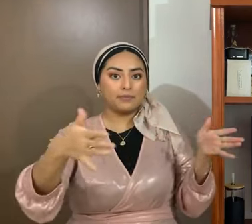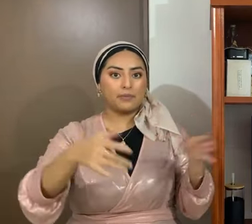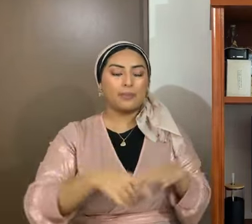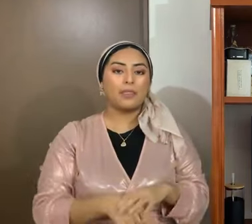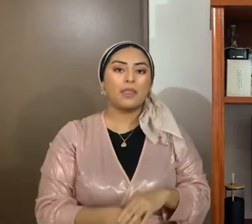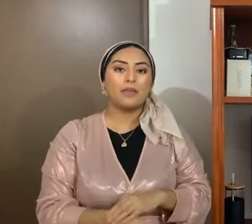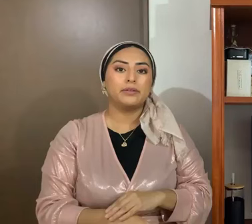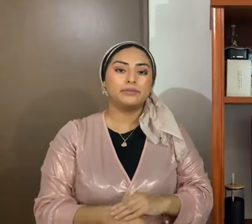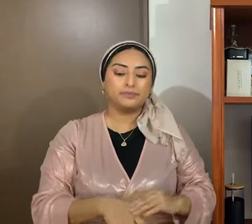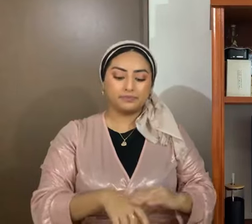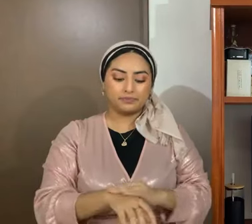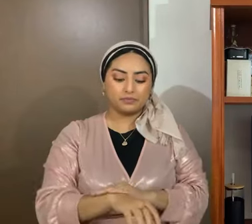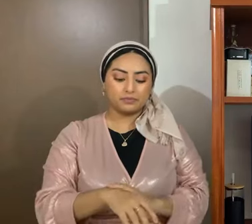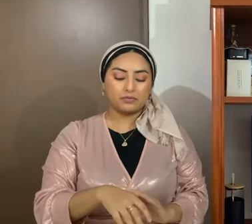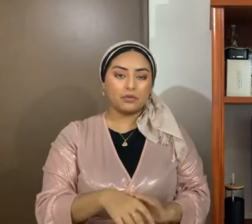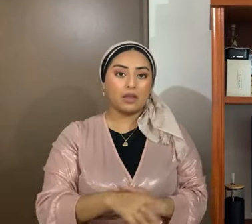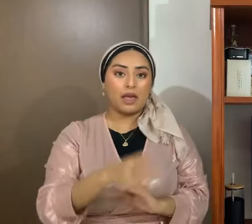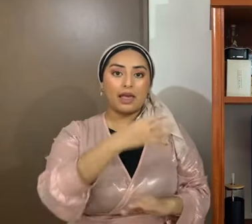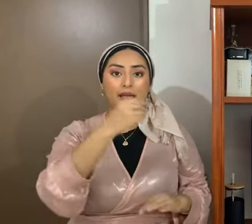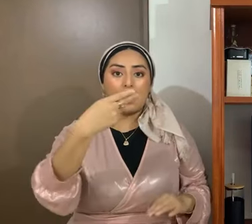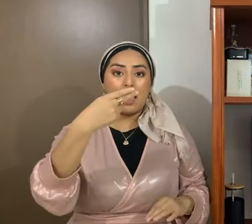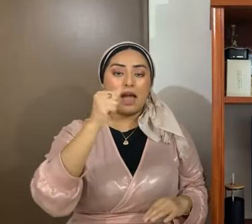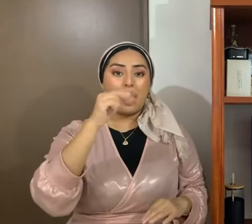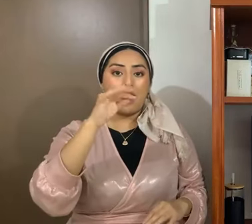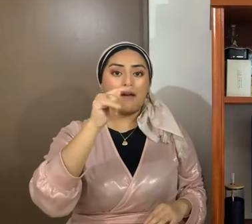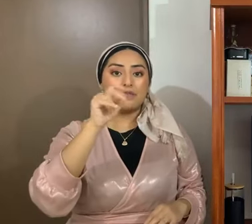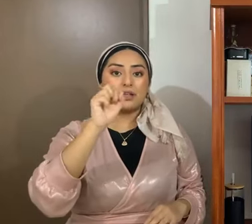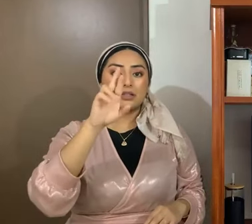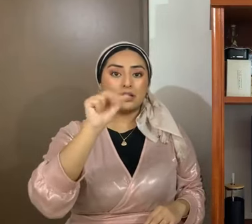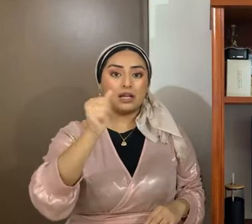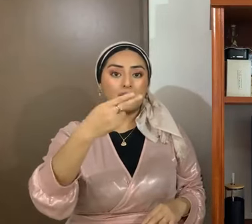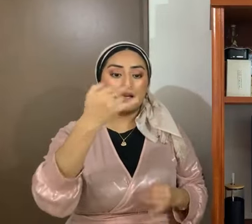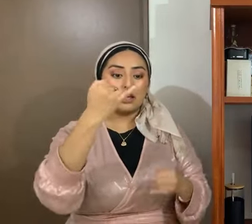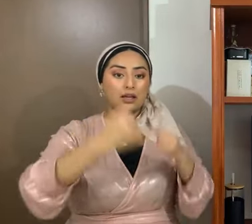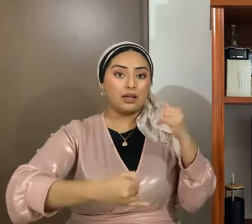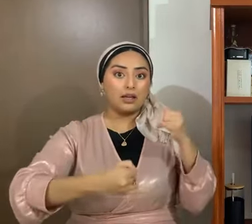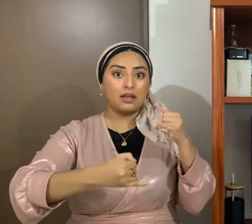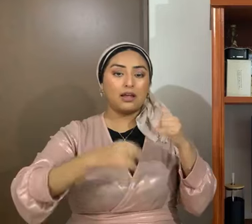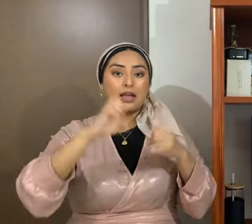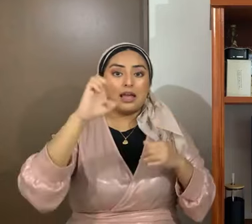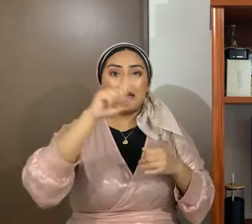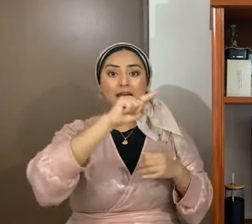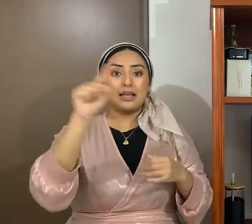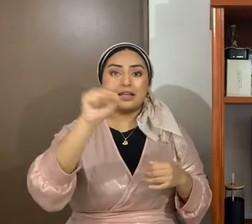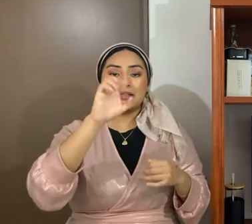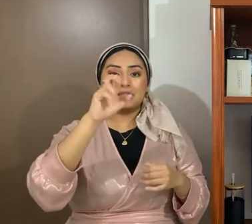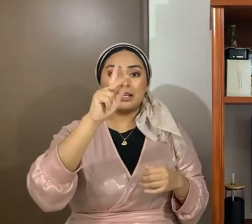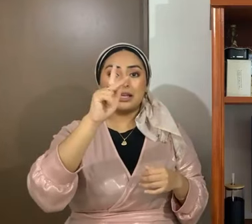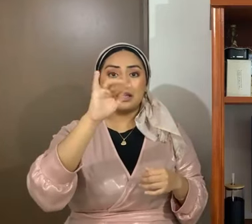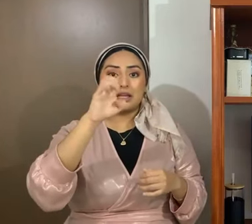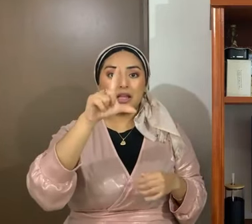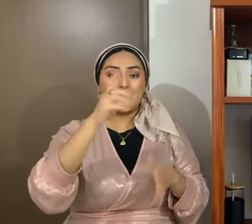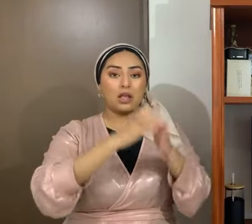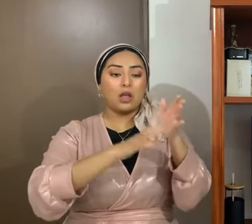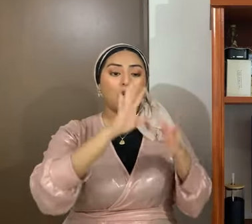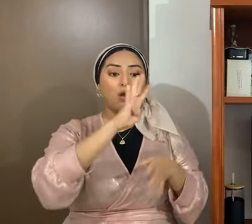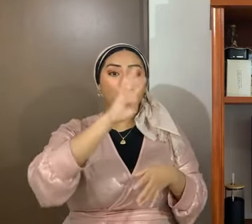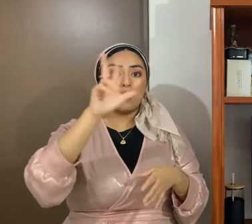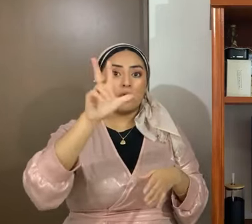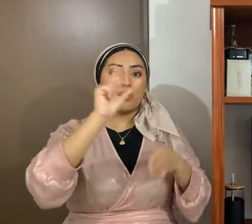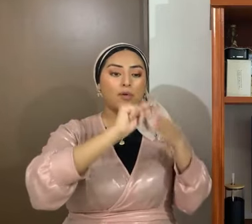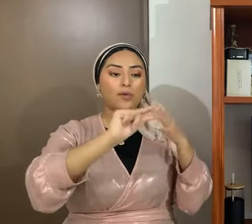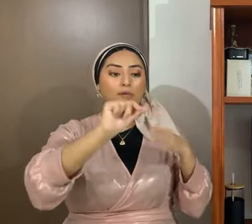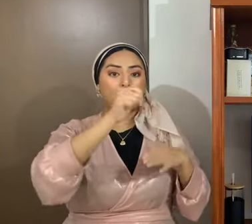al capítulo 30, verso 10. Y la Haftará, la conclusión es Ezequiel 43,